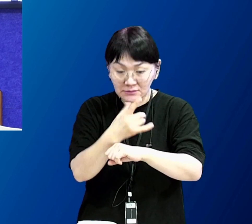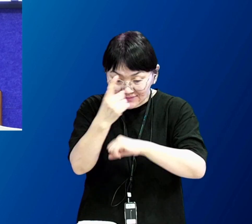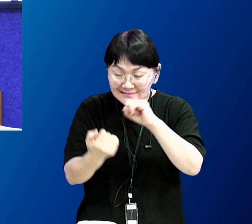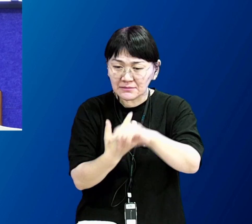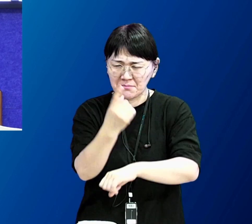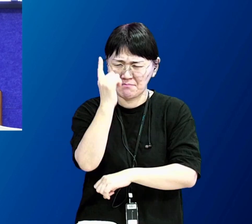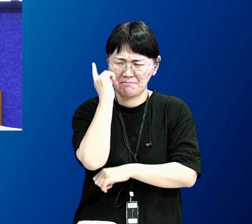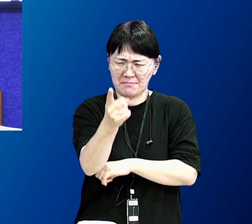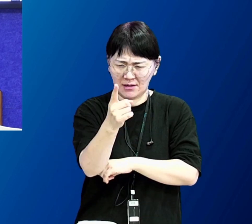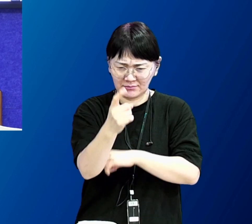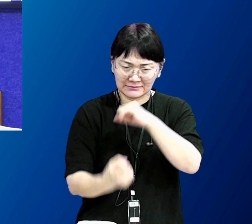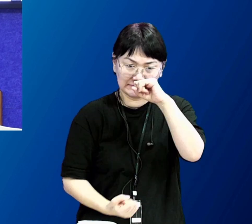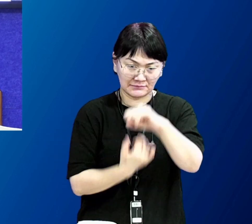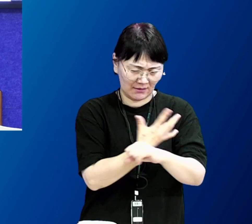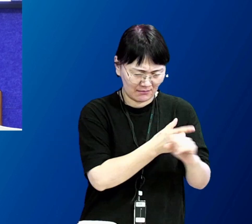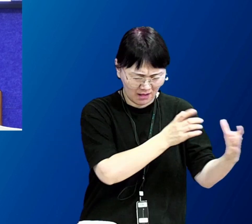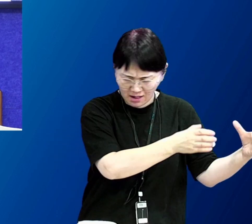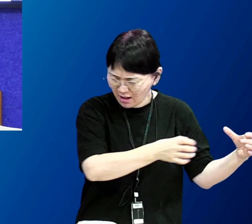баг.